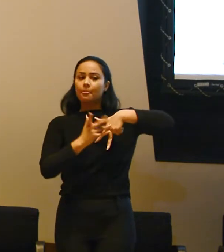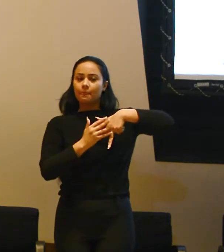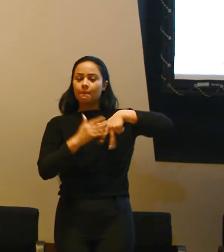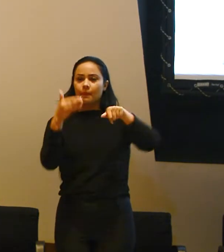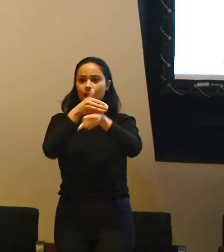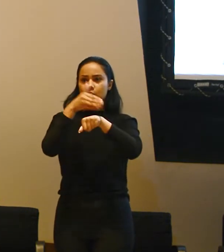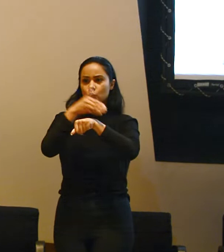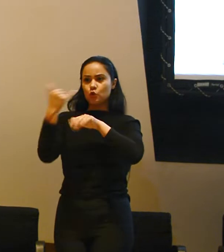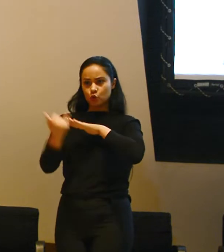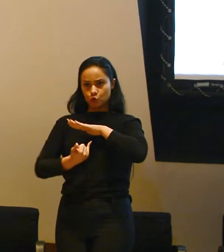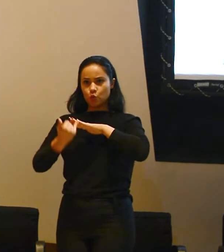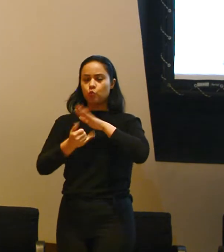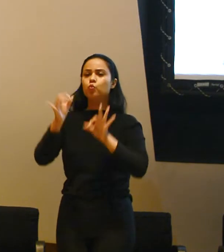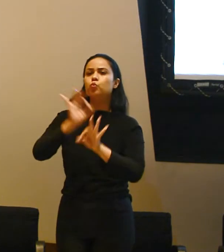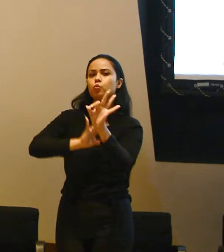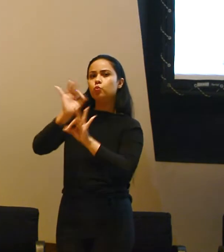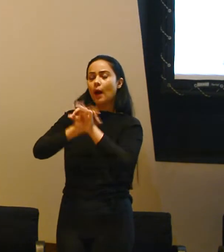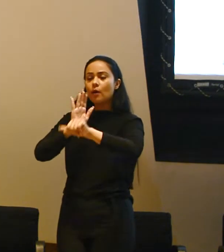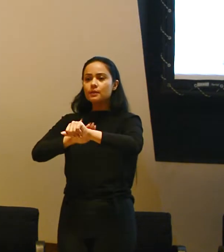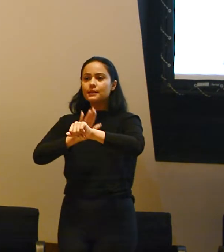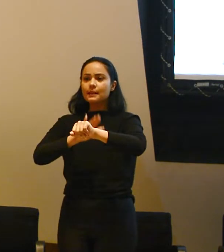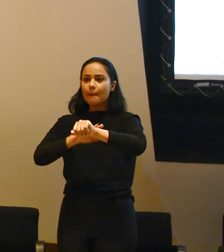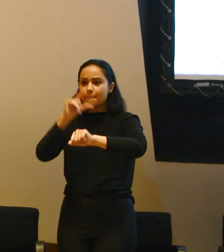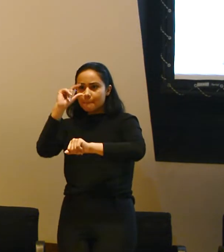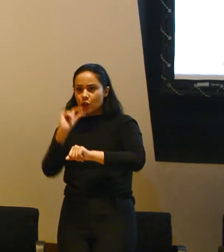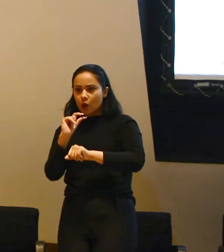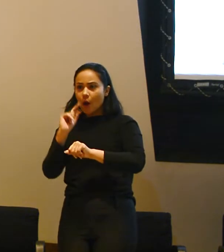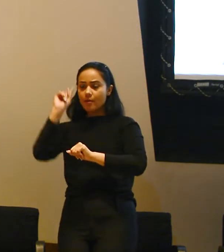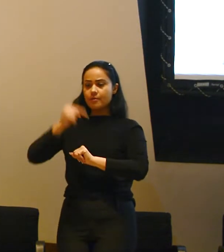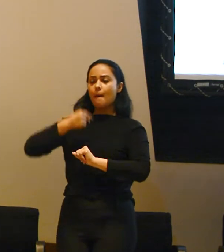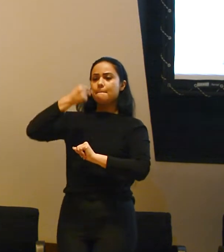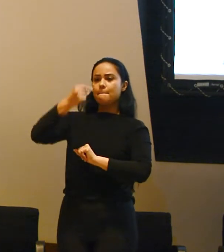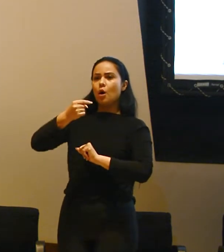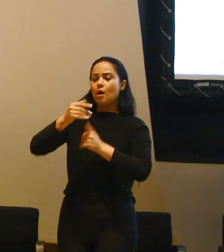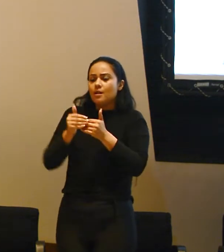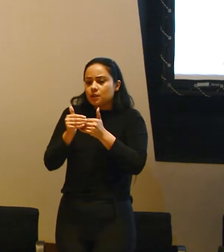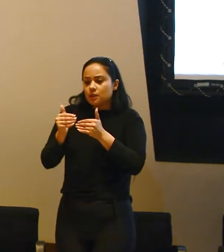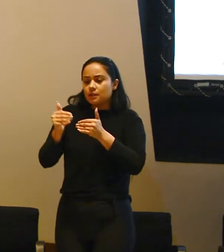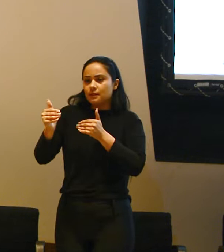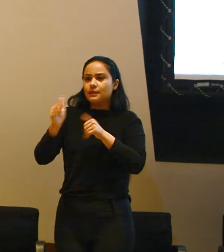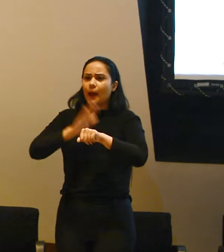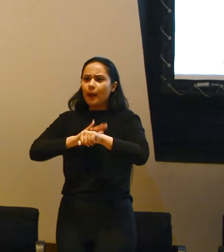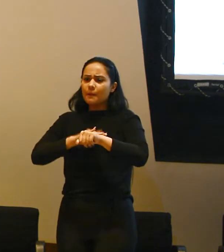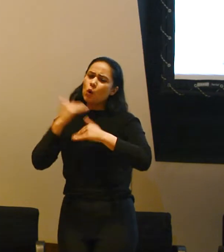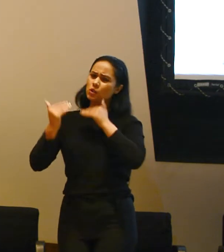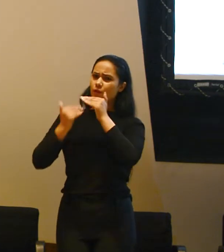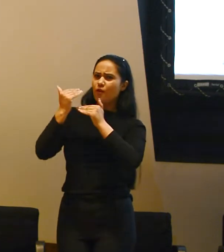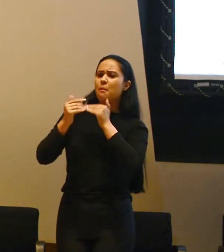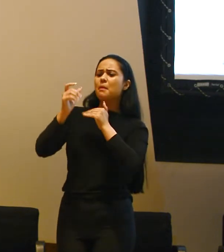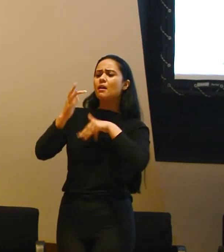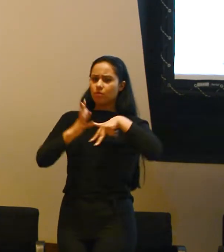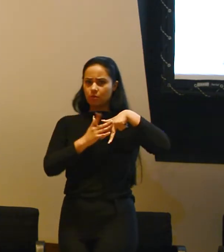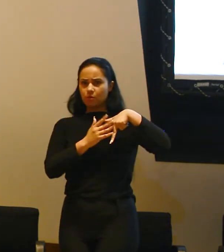mais ao instituto, né? Os mapeamentos são em um tempo menor e depois a gente vai espaçando esses mapeamentos conforme o desempenho do